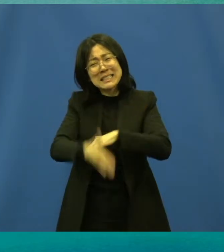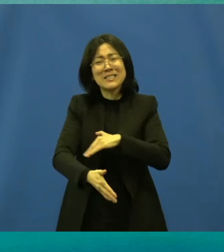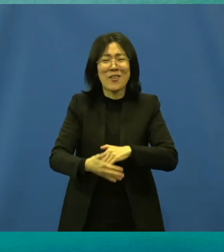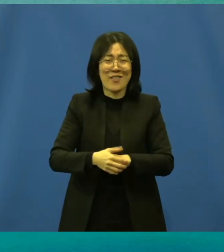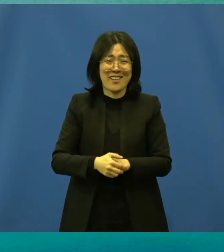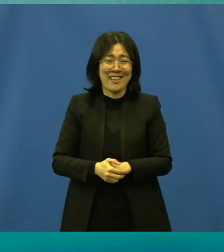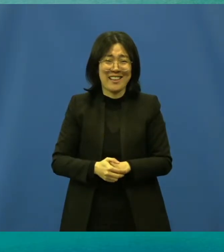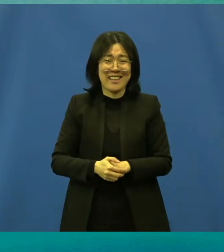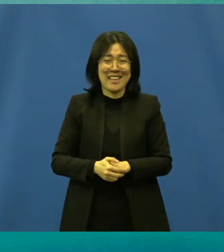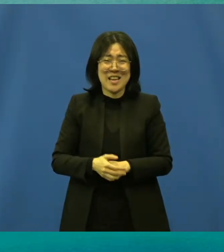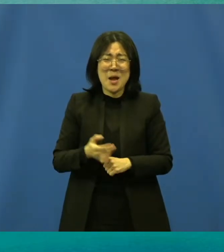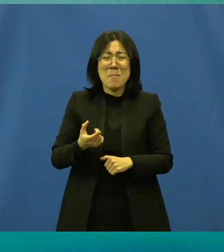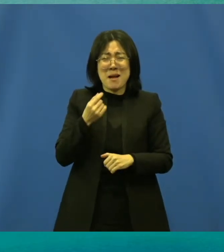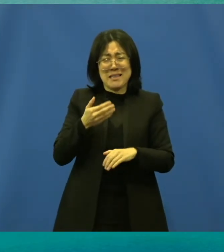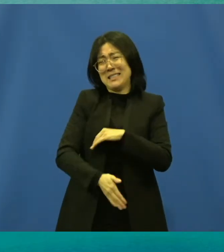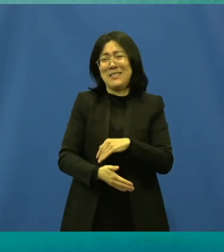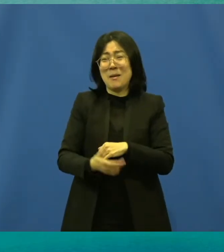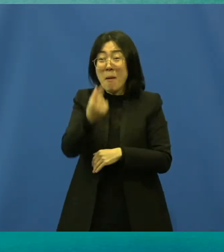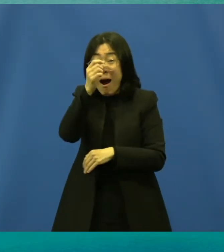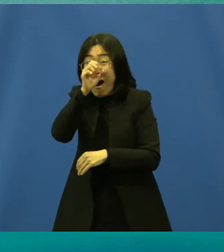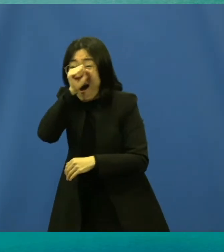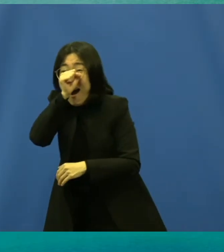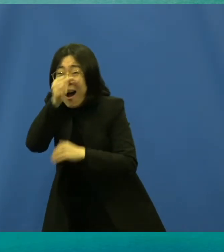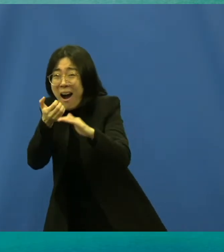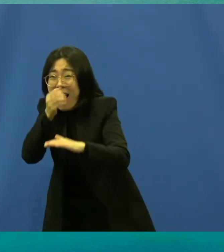기도가 수습책이 됩니다.